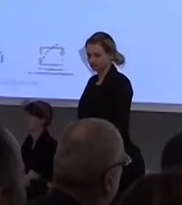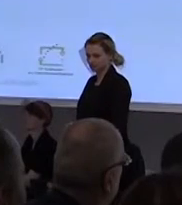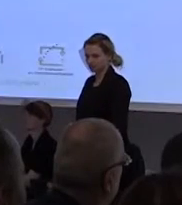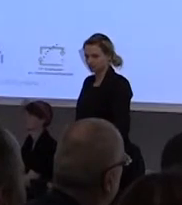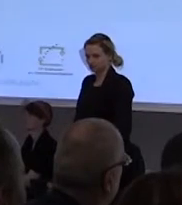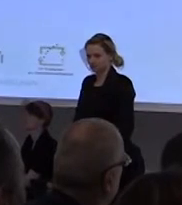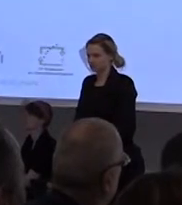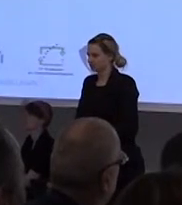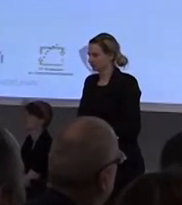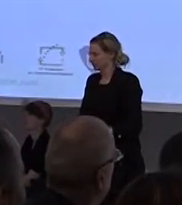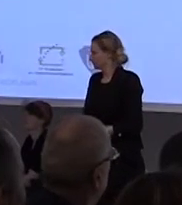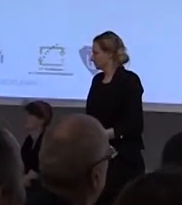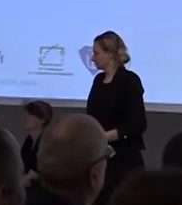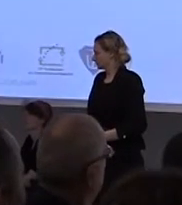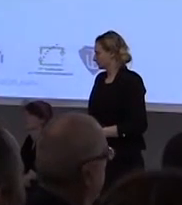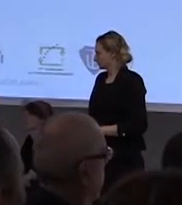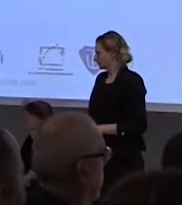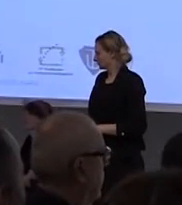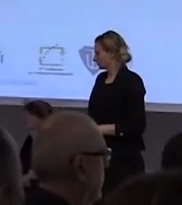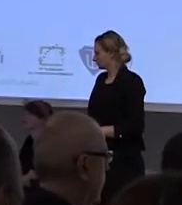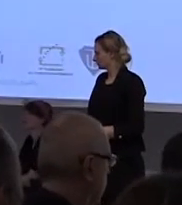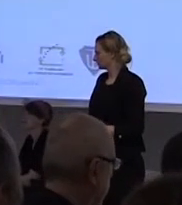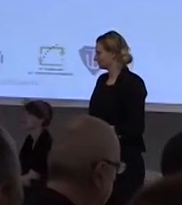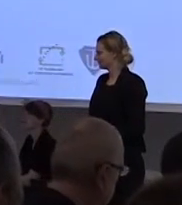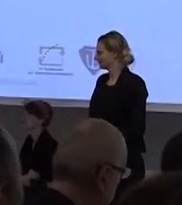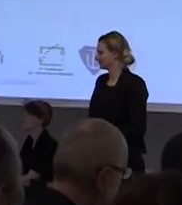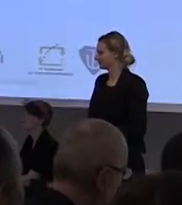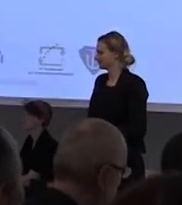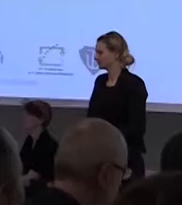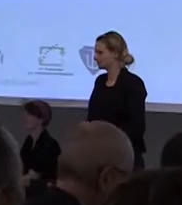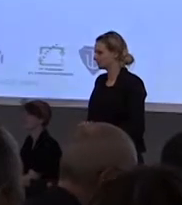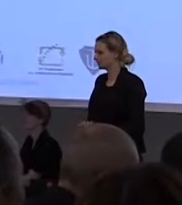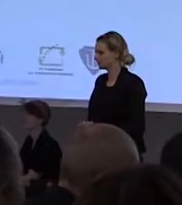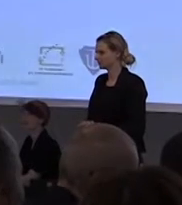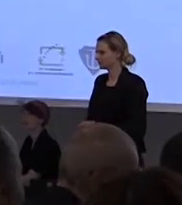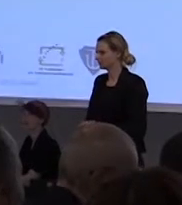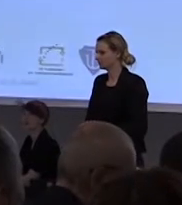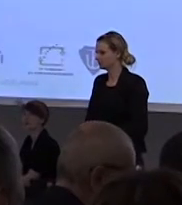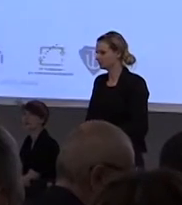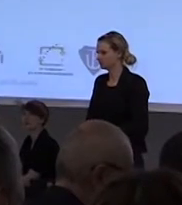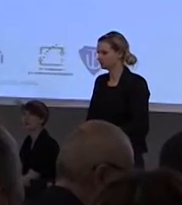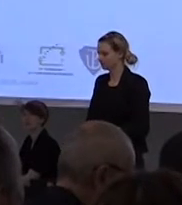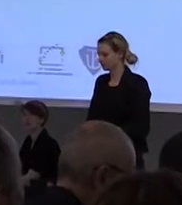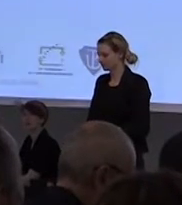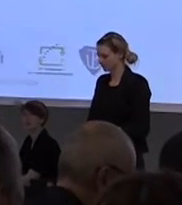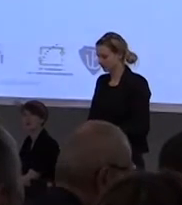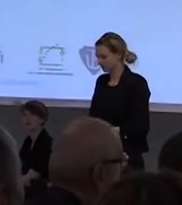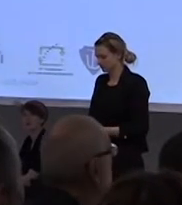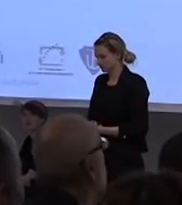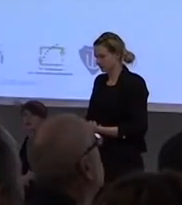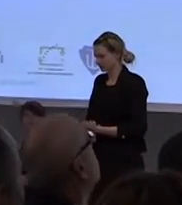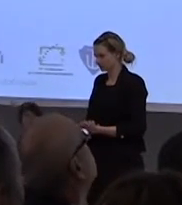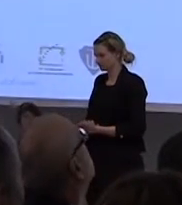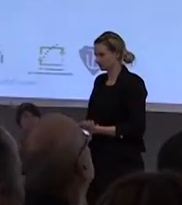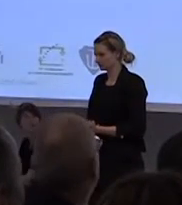Inclusive Education. And it's a national charity that has been founded in 1982. And it works to promote